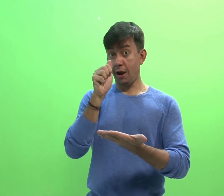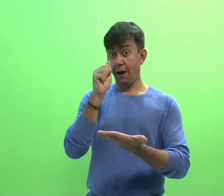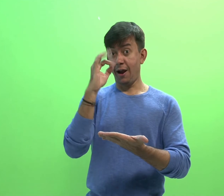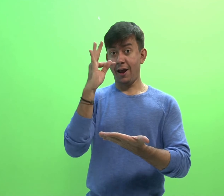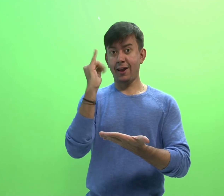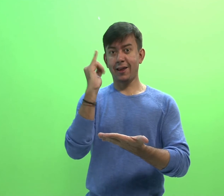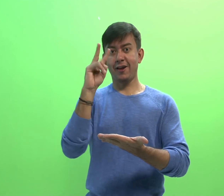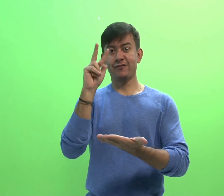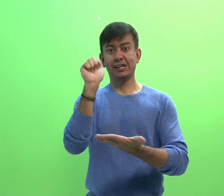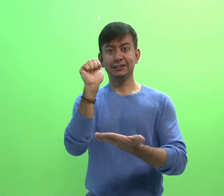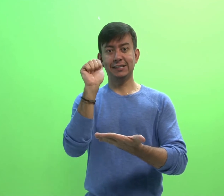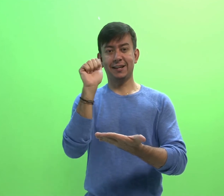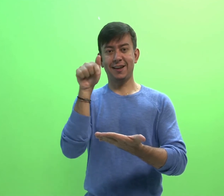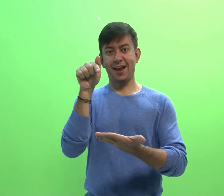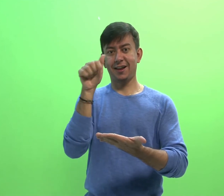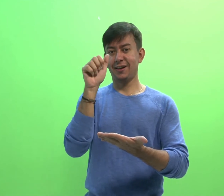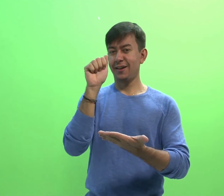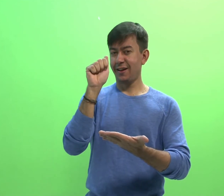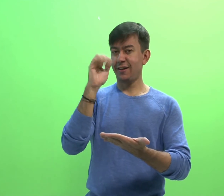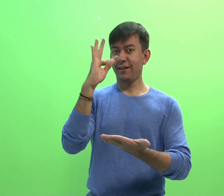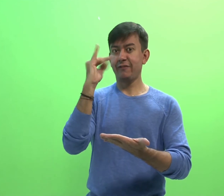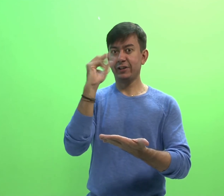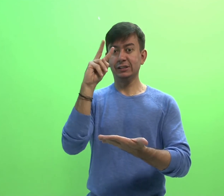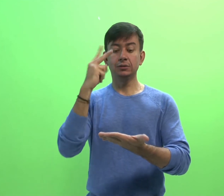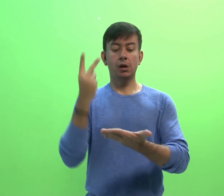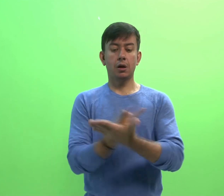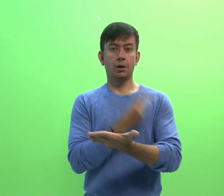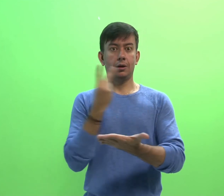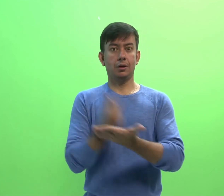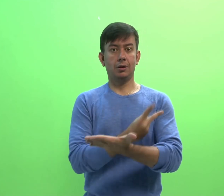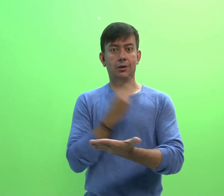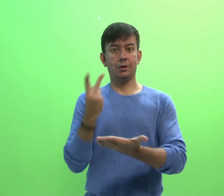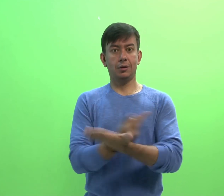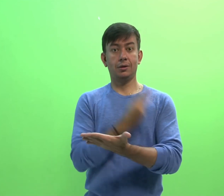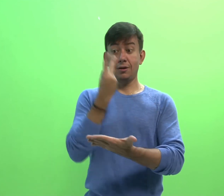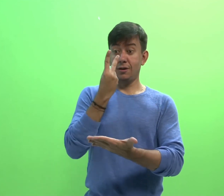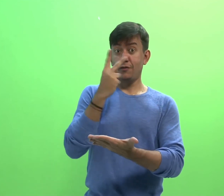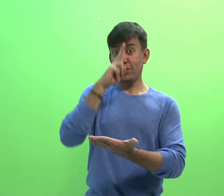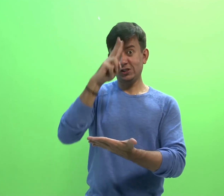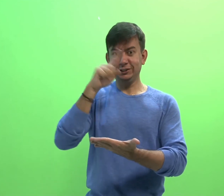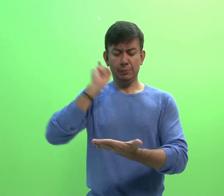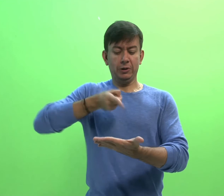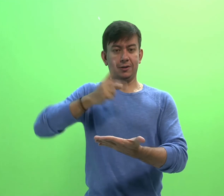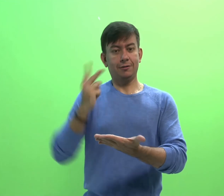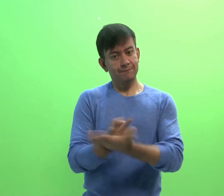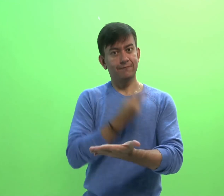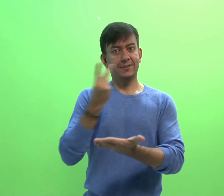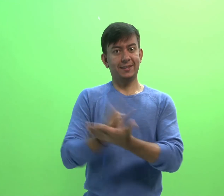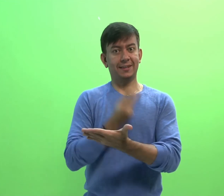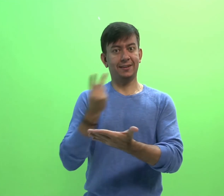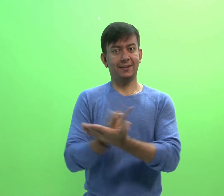a mão ativa fará o movimento para errado, de modo forte, de modo firme.